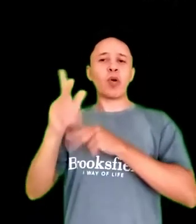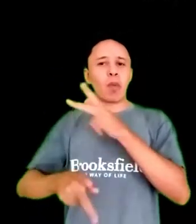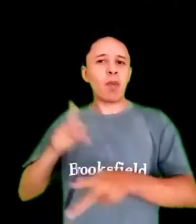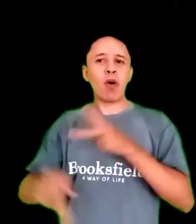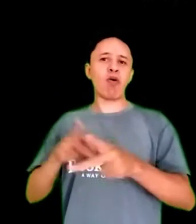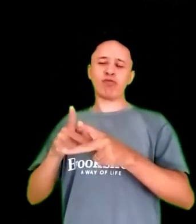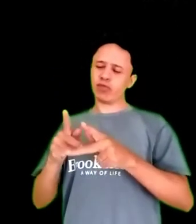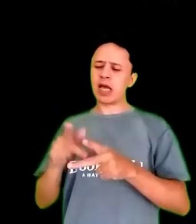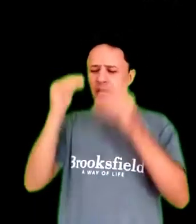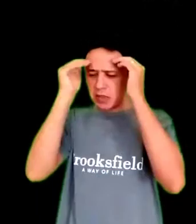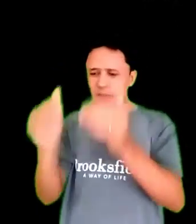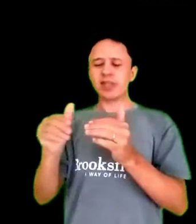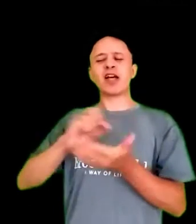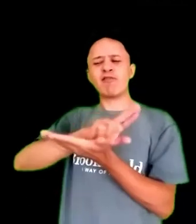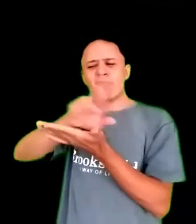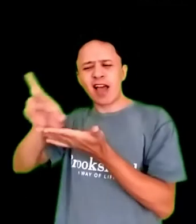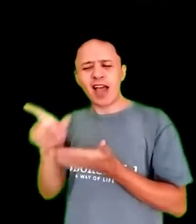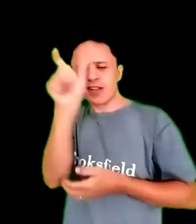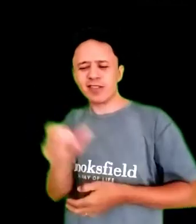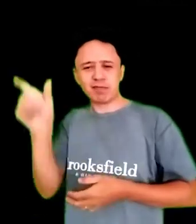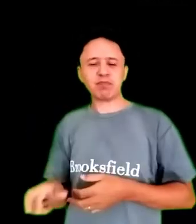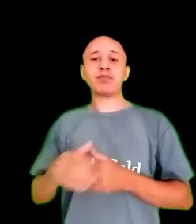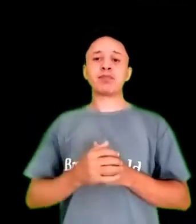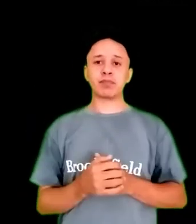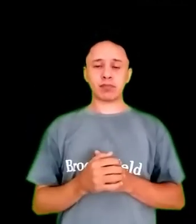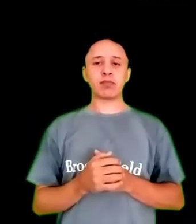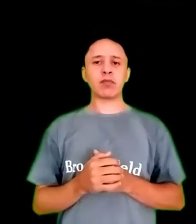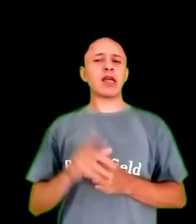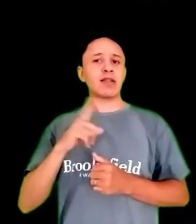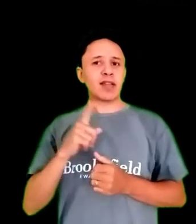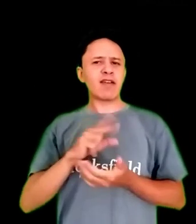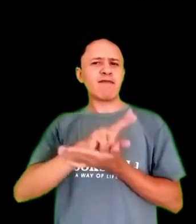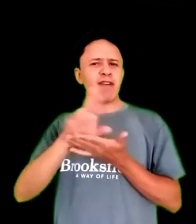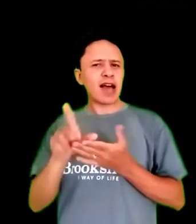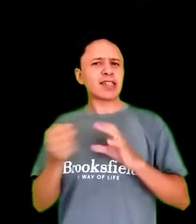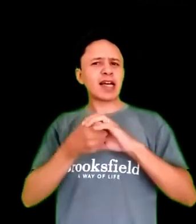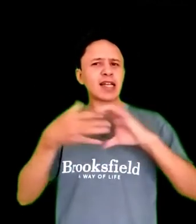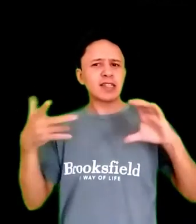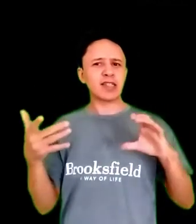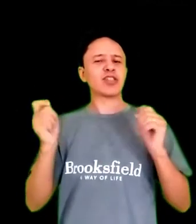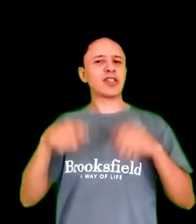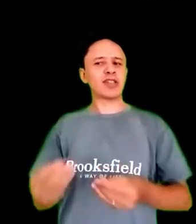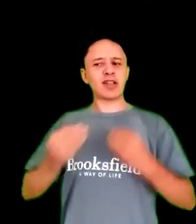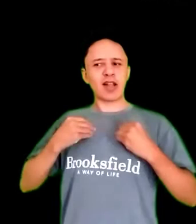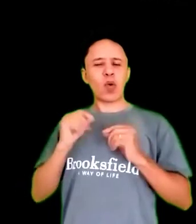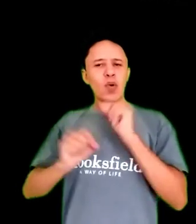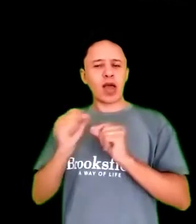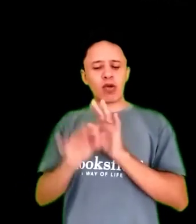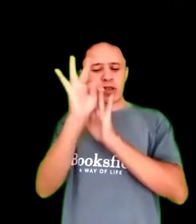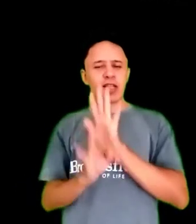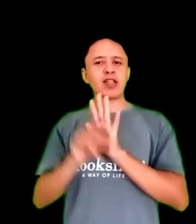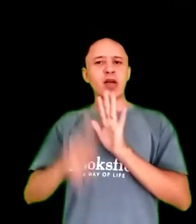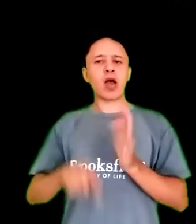considerando a sua grande diversidade. Por Martin Han. Bom, aqui nós temos algumas características que podem transmitir para a gente